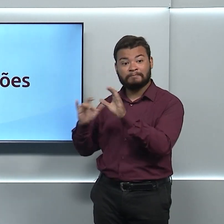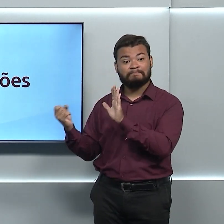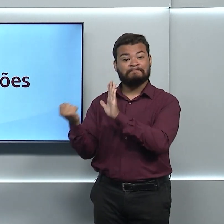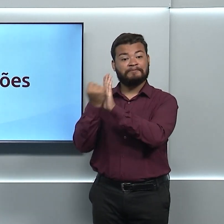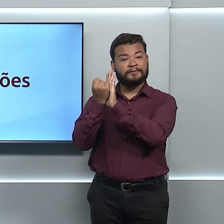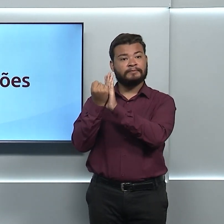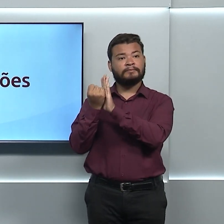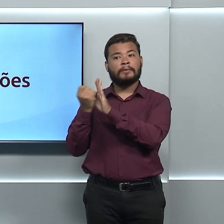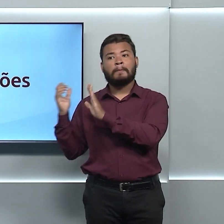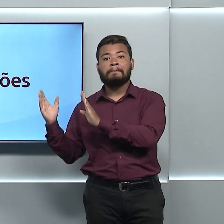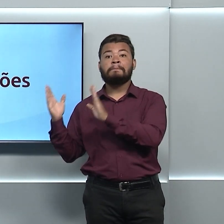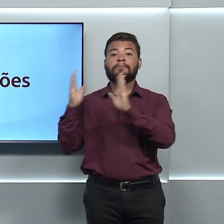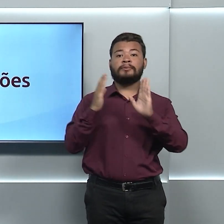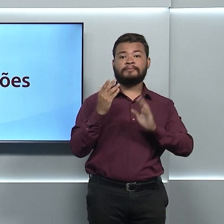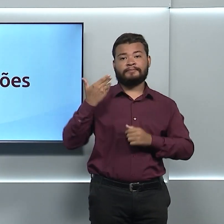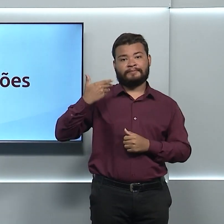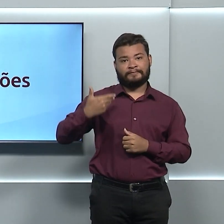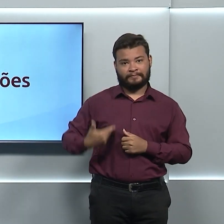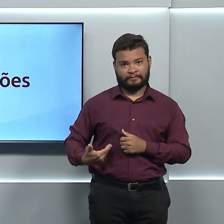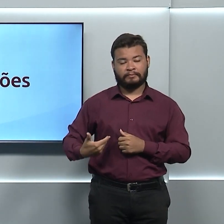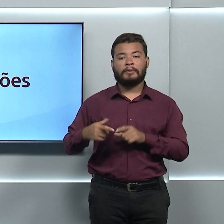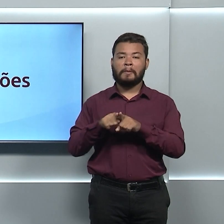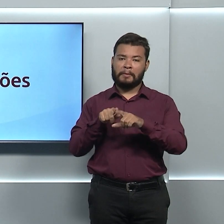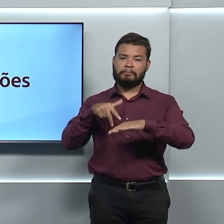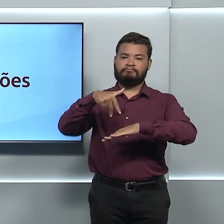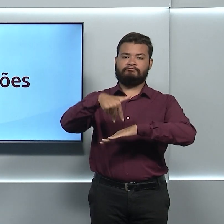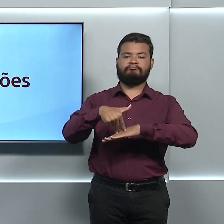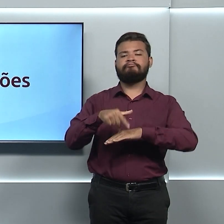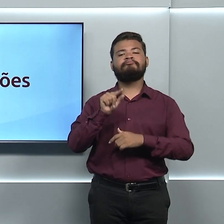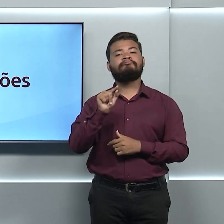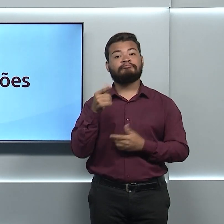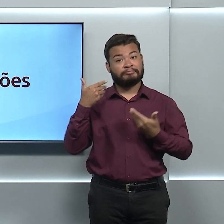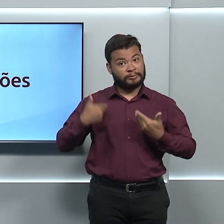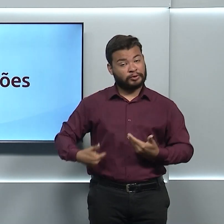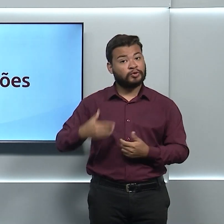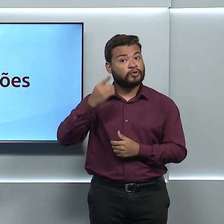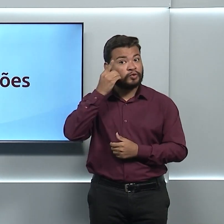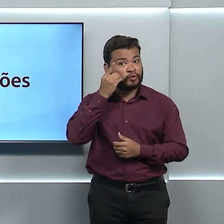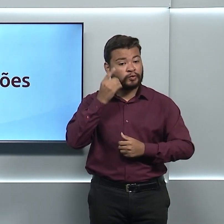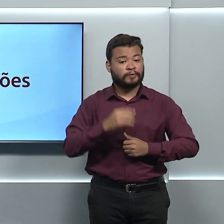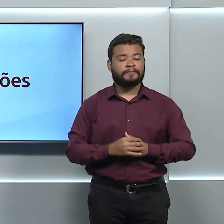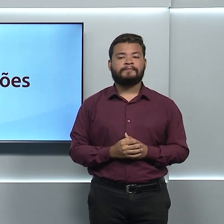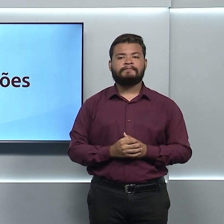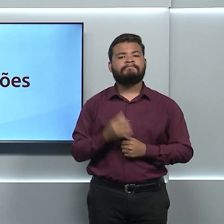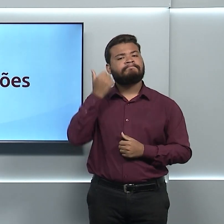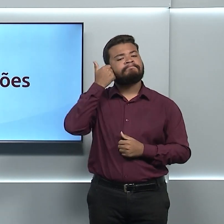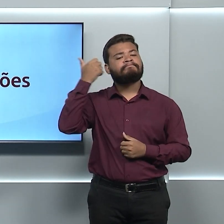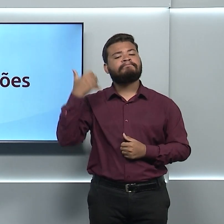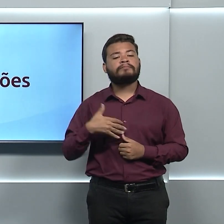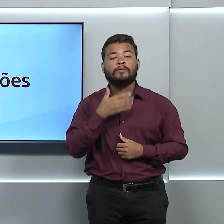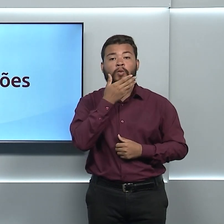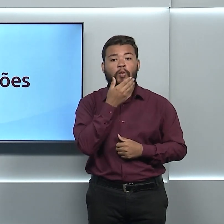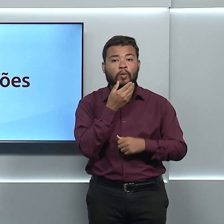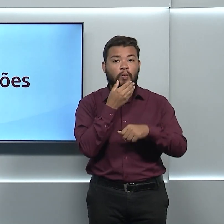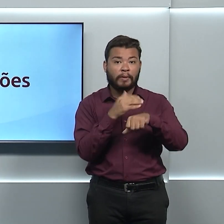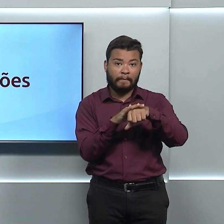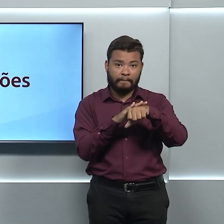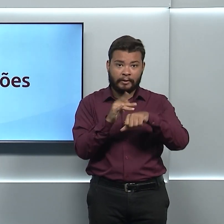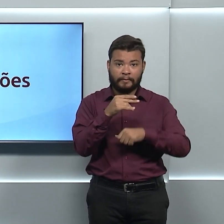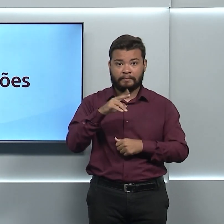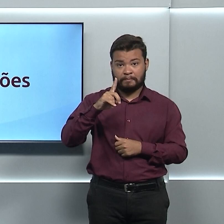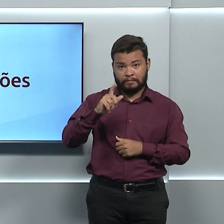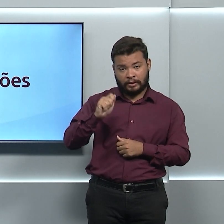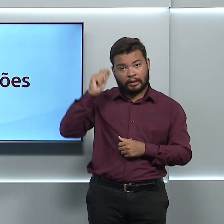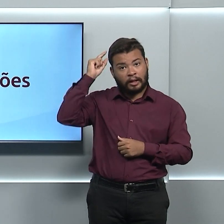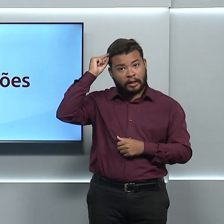lado dessa tela, à minha esquerda e também de pé, está o Diogo Marques. Ele se descreve como um homem de pele parda,